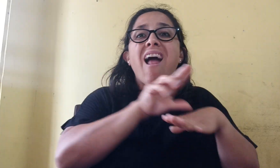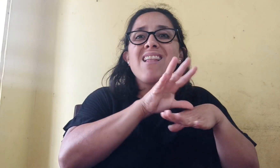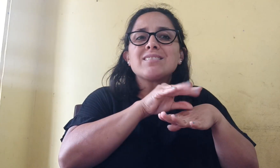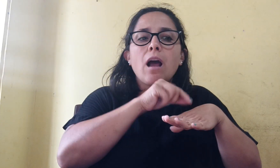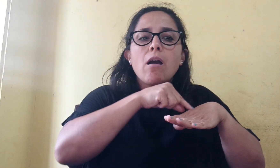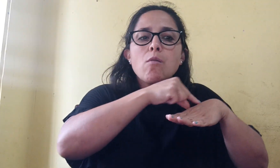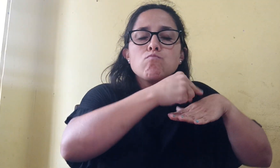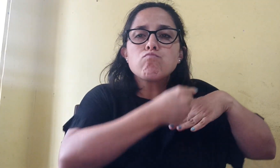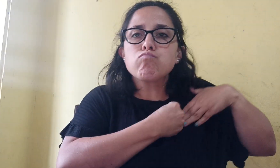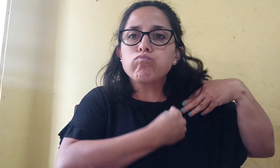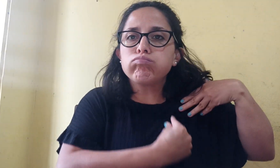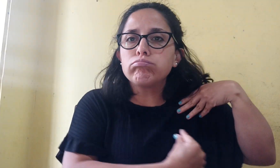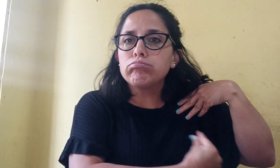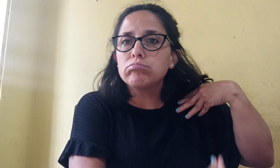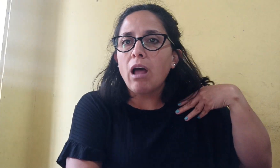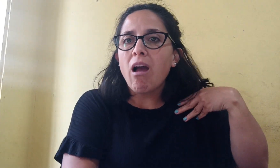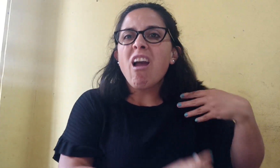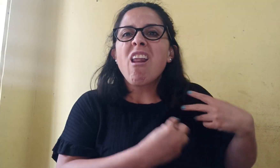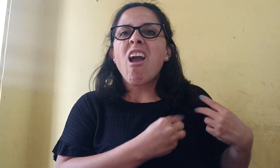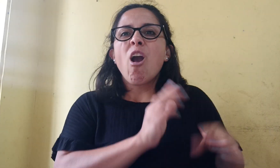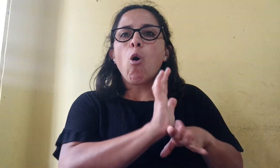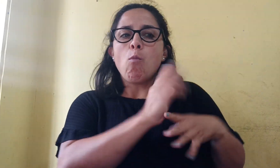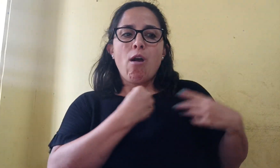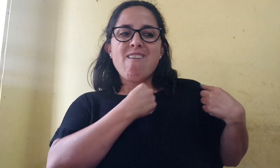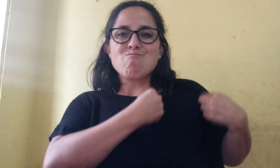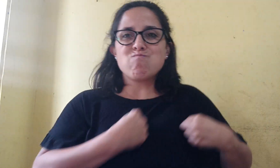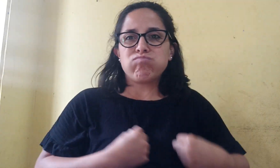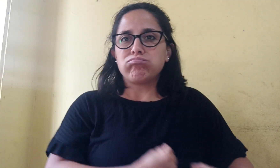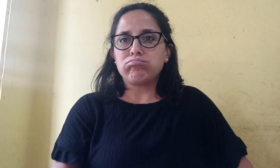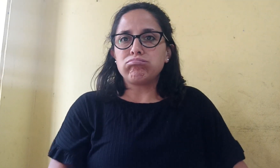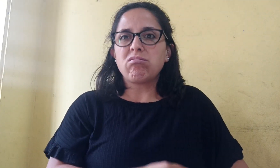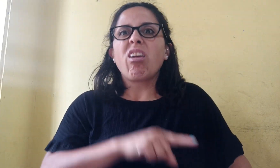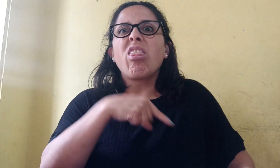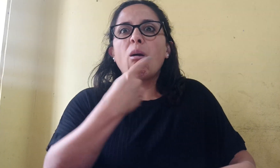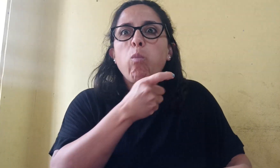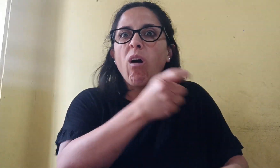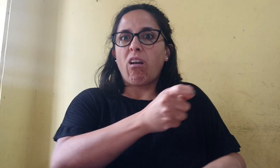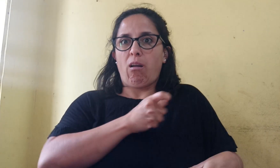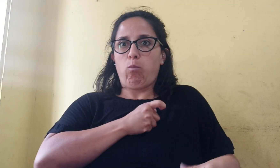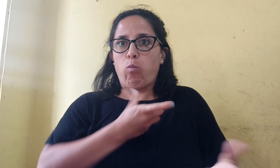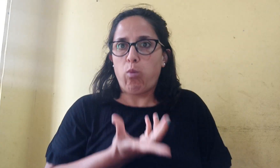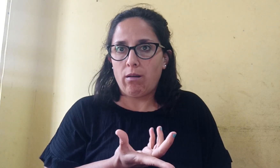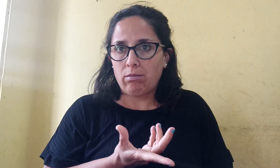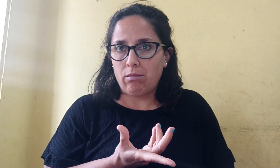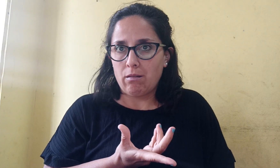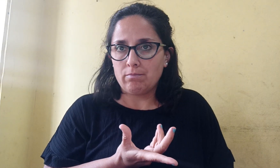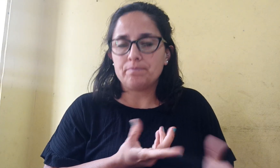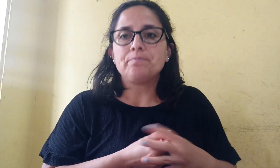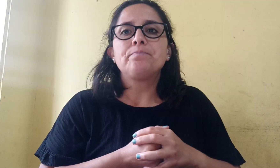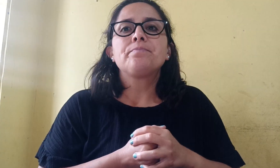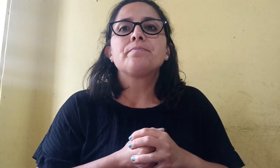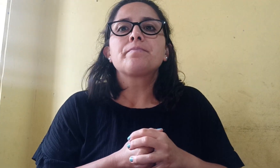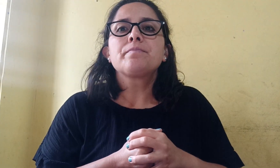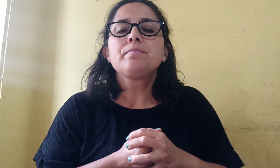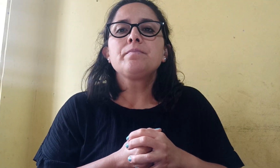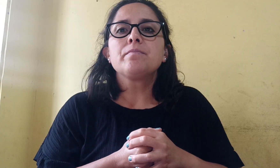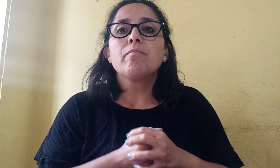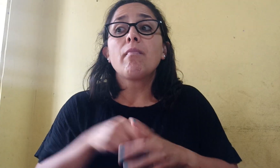producir reacciones en ese tejido, una serie de reacciones celulares, digamos. En cambio, el